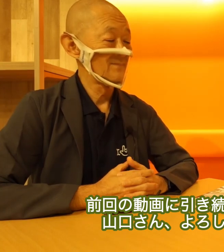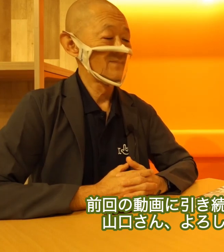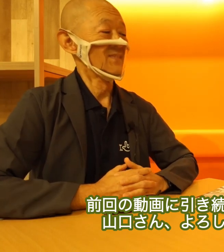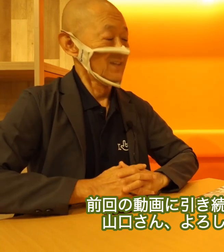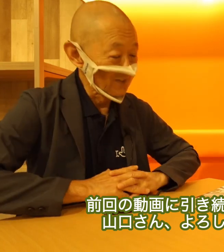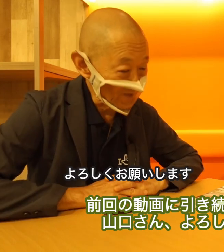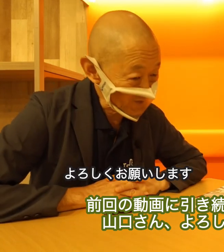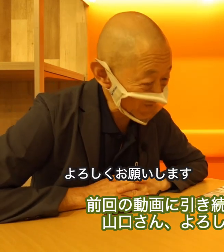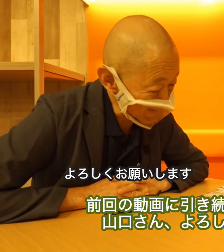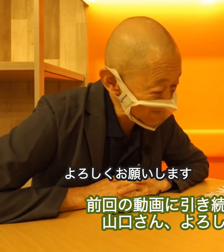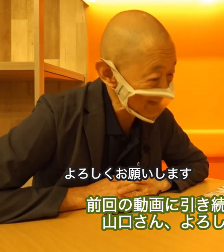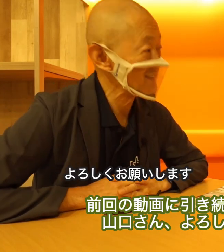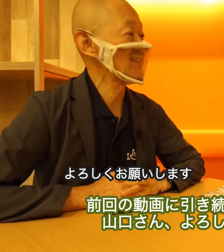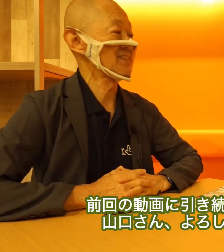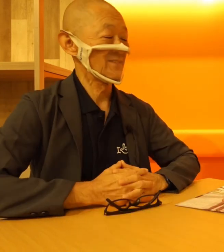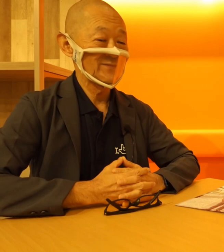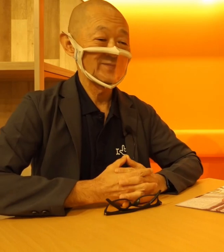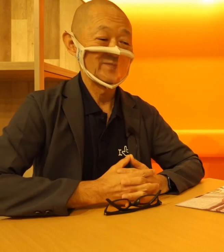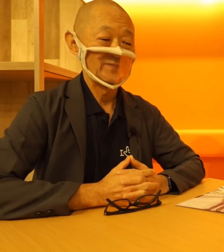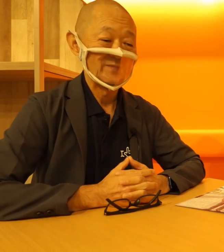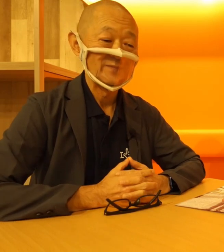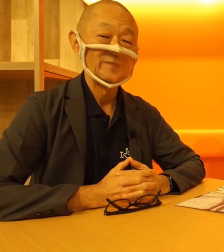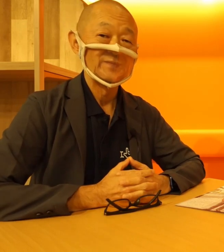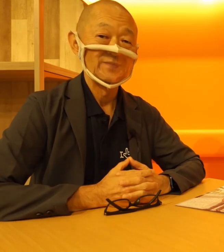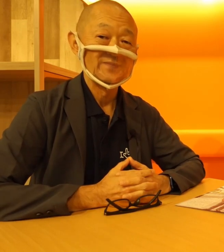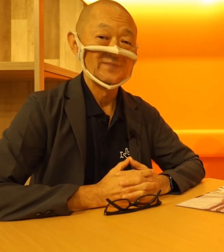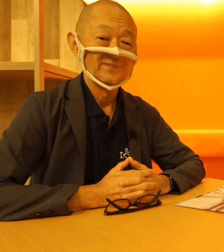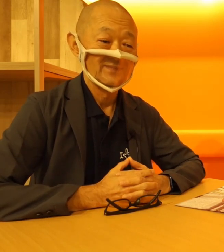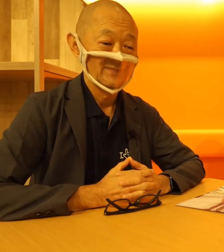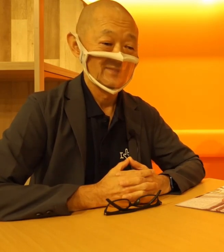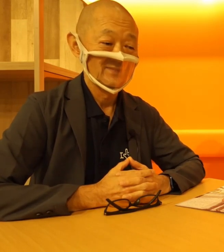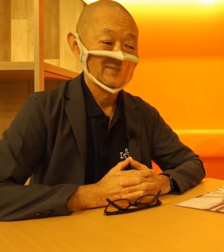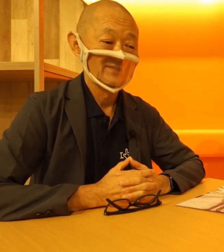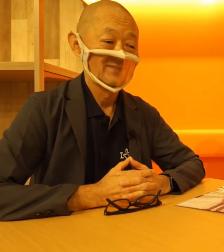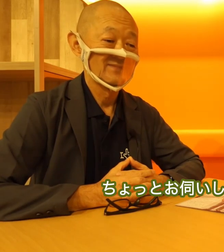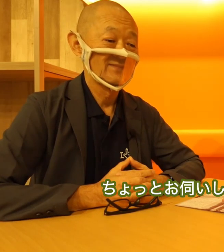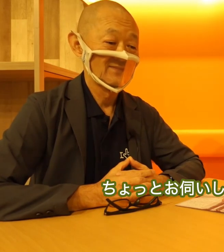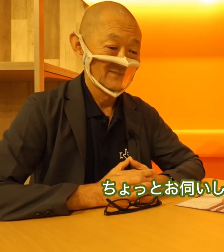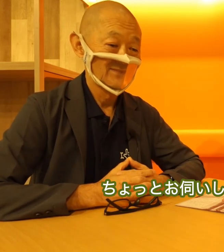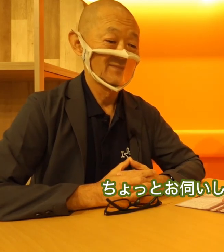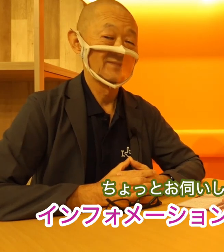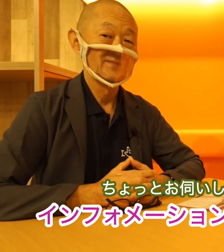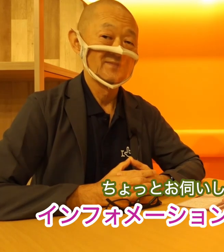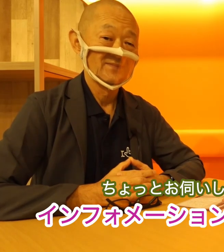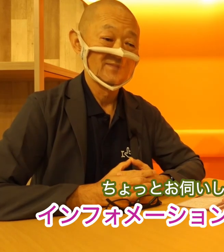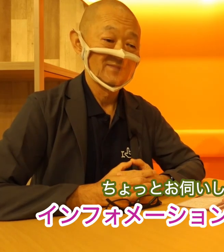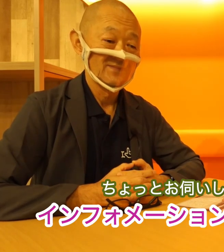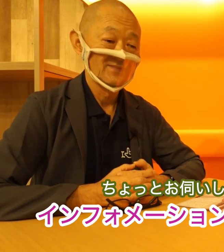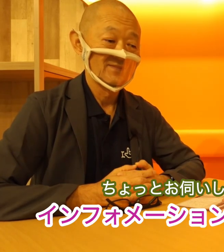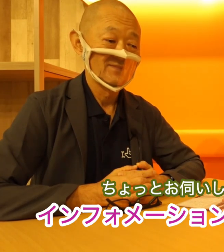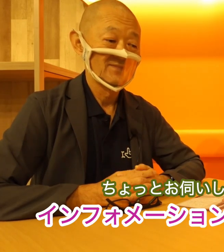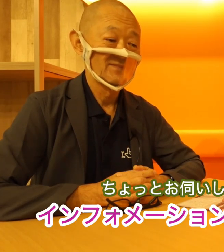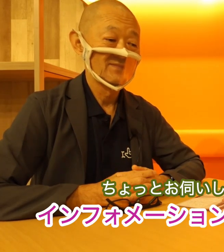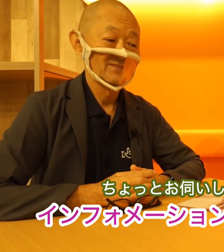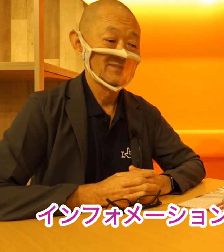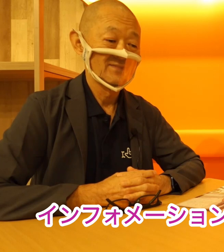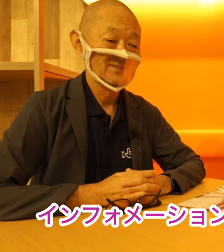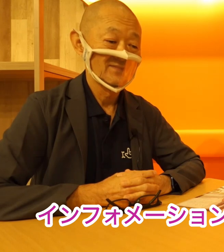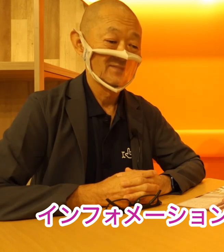願いいたします。 よろしくお願いします。 ちょっとお伺いしたんですけれども、インフォメーションギャップバスターというご